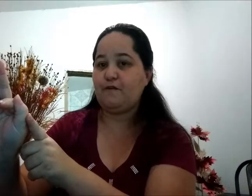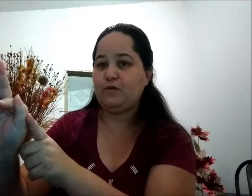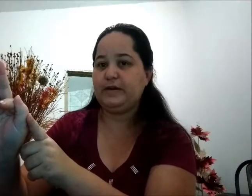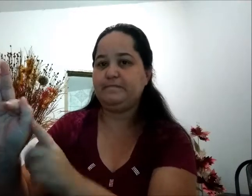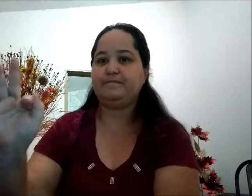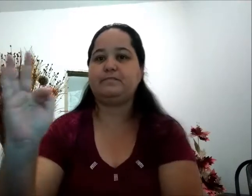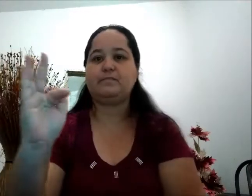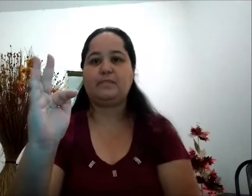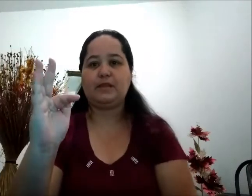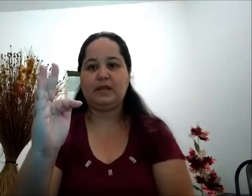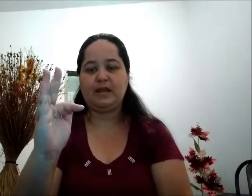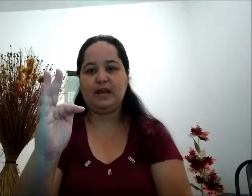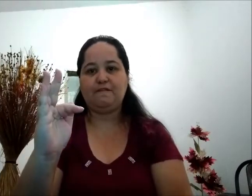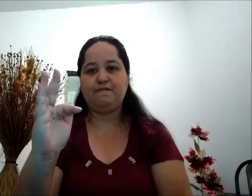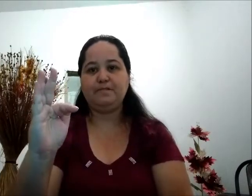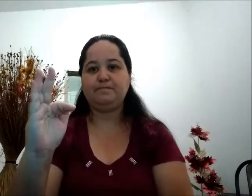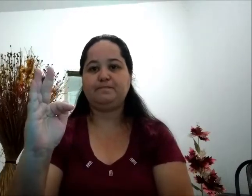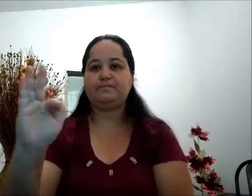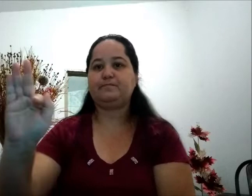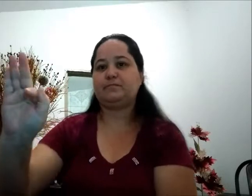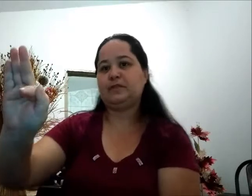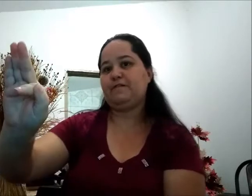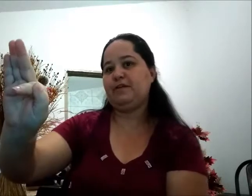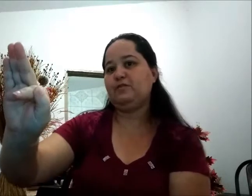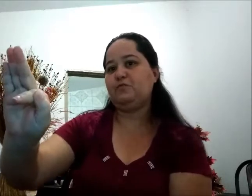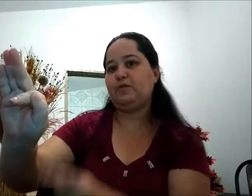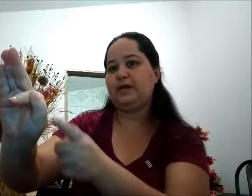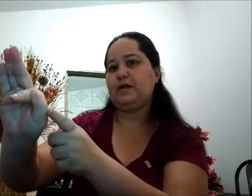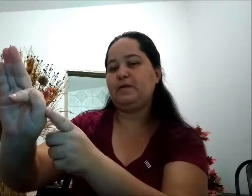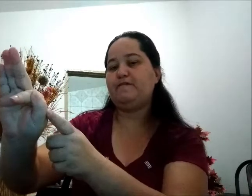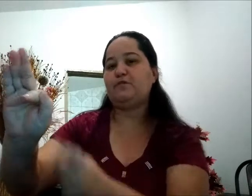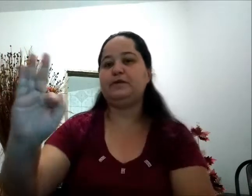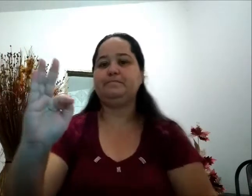fora. F, vendo? Polegar para fora.